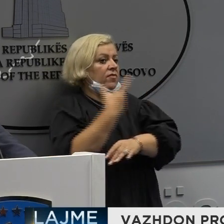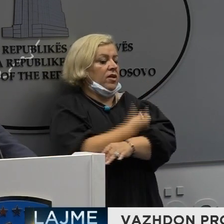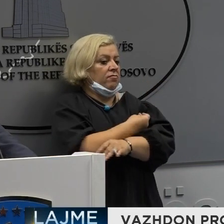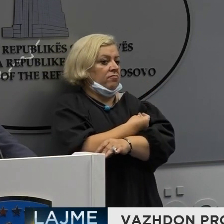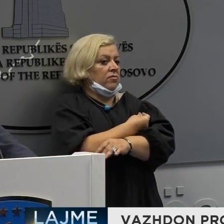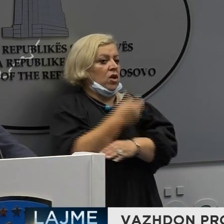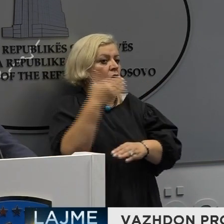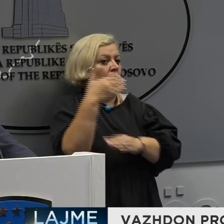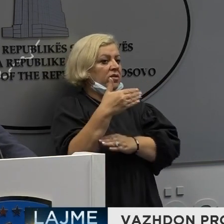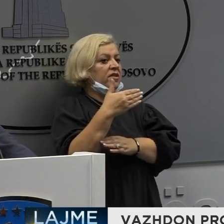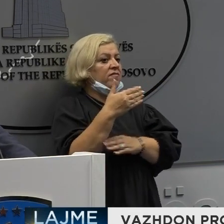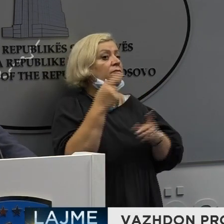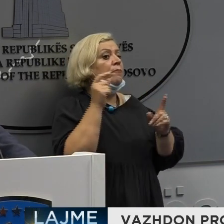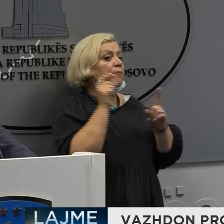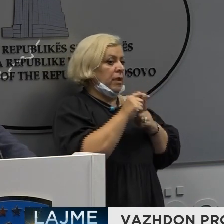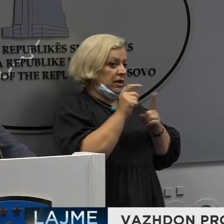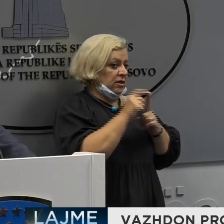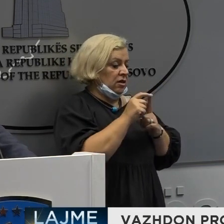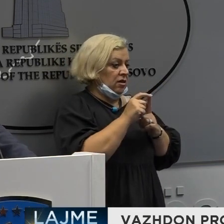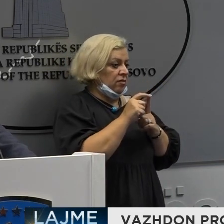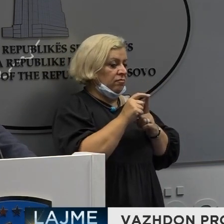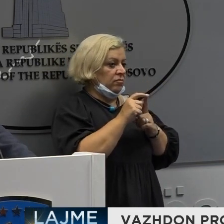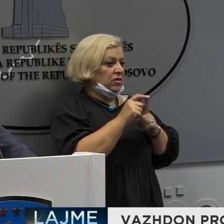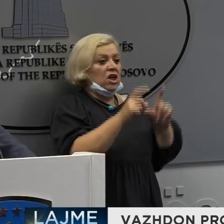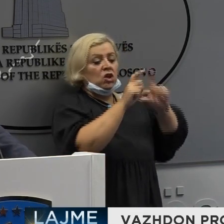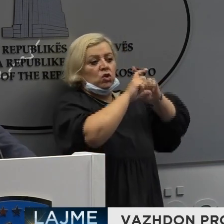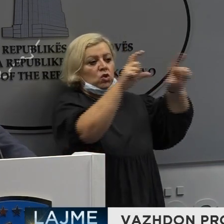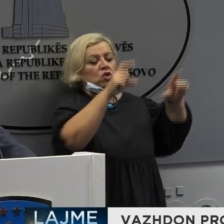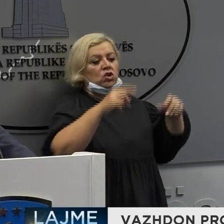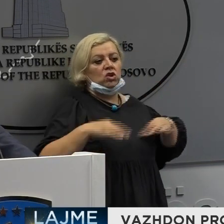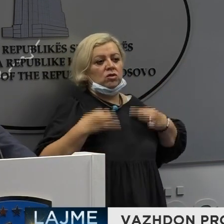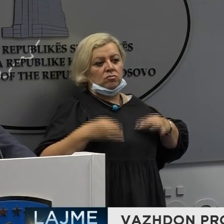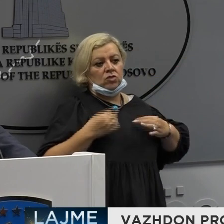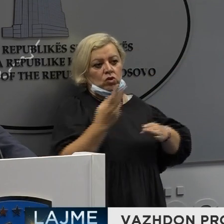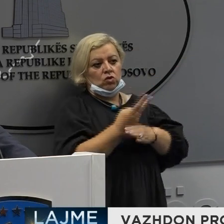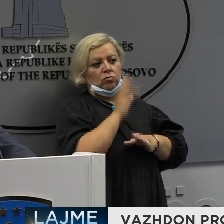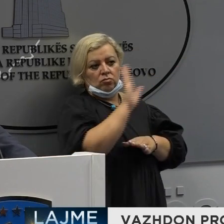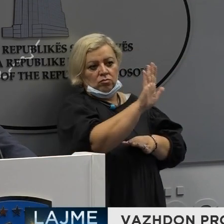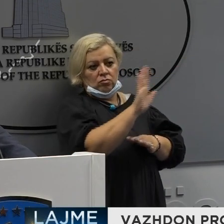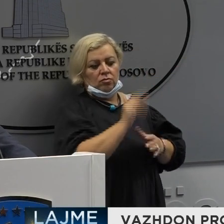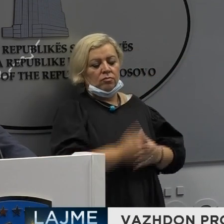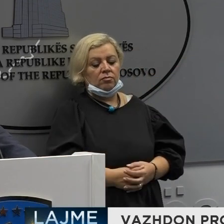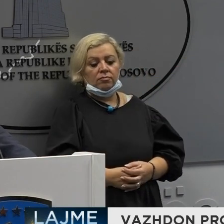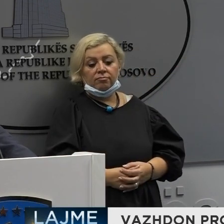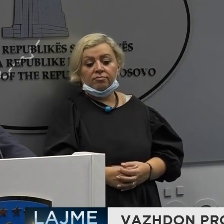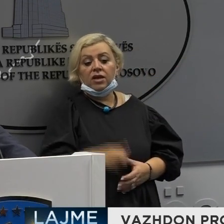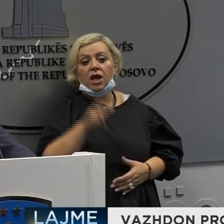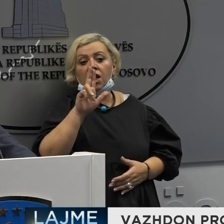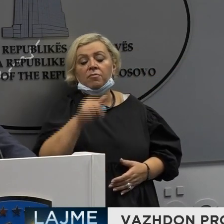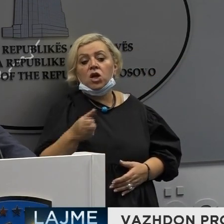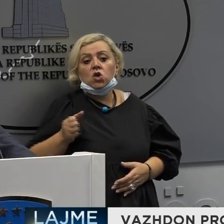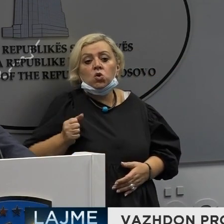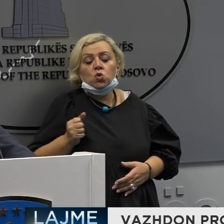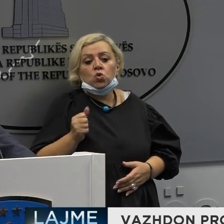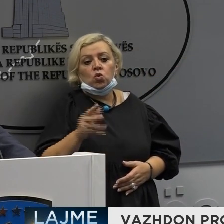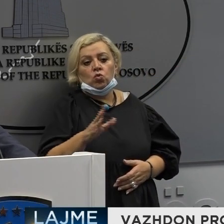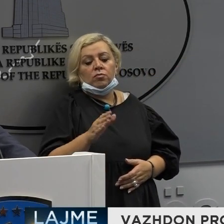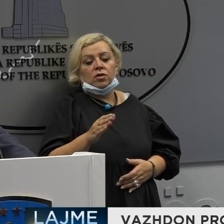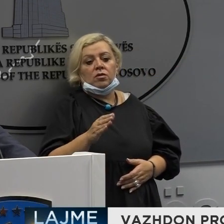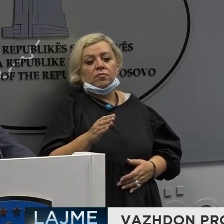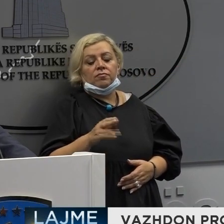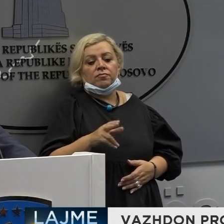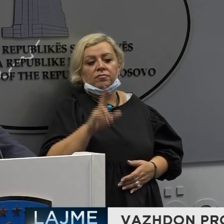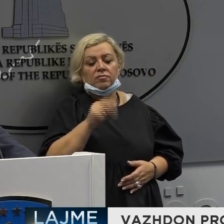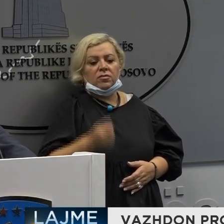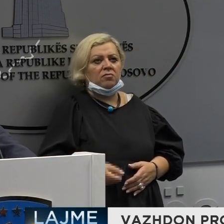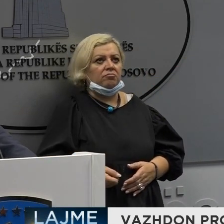janë 38.610 doza Pfizer, por që si pas ti janë edhe 15.000 të tjera të shpërndara në për komuna. Si pas